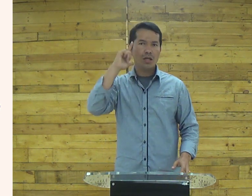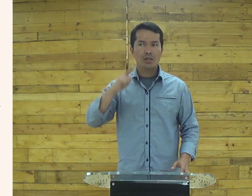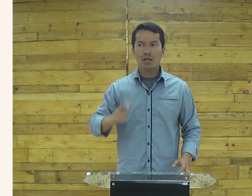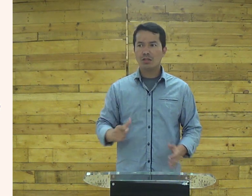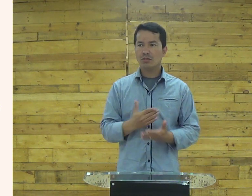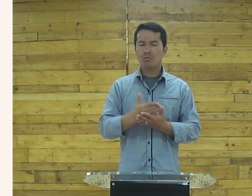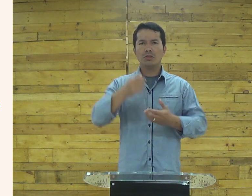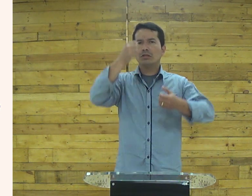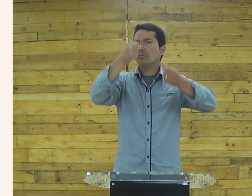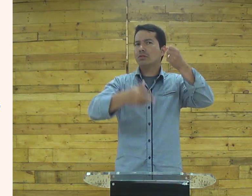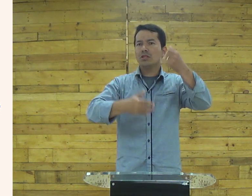Lariessa,